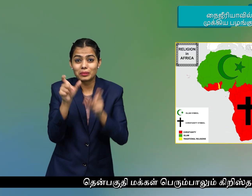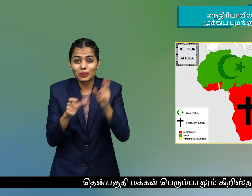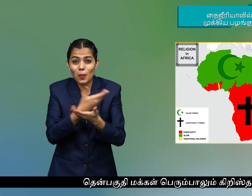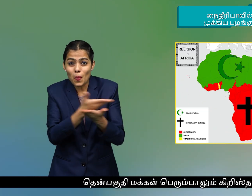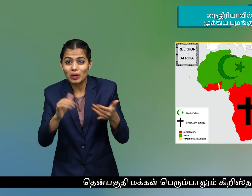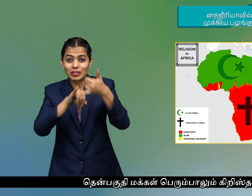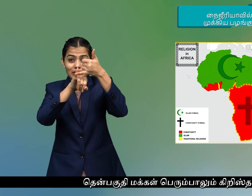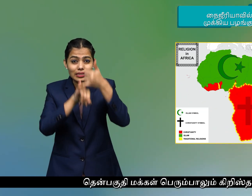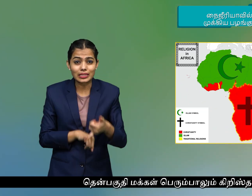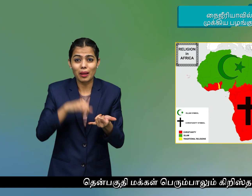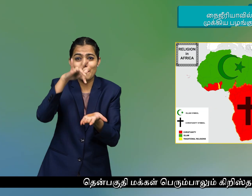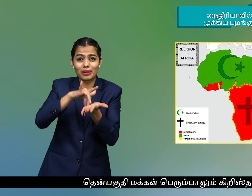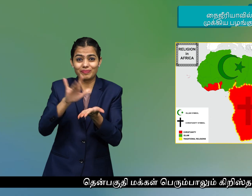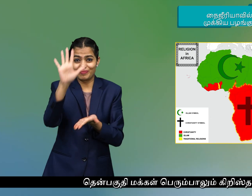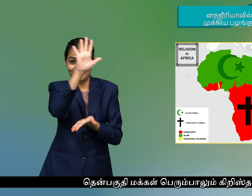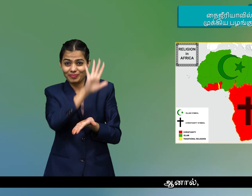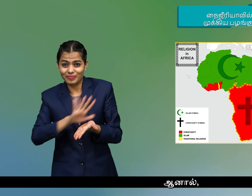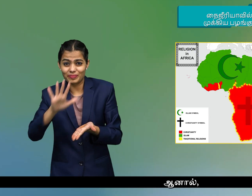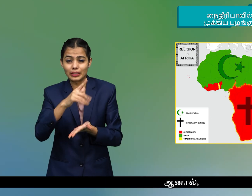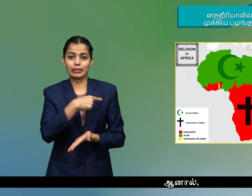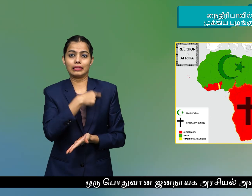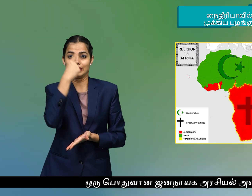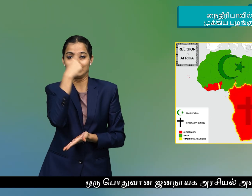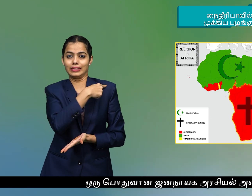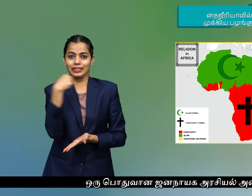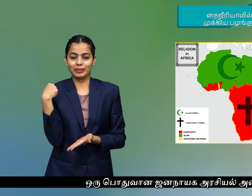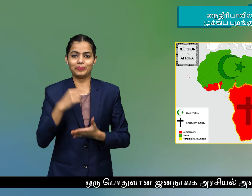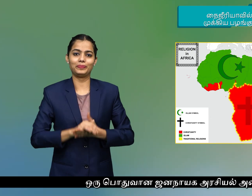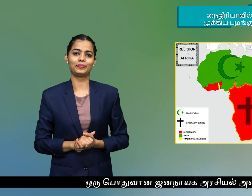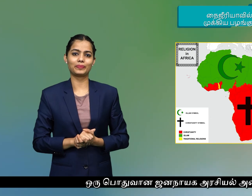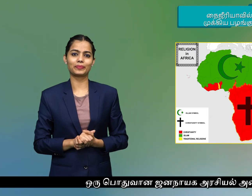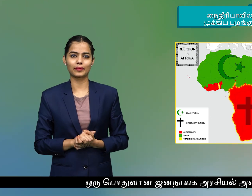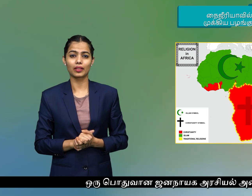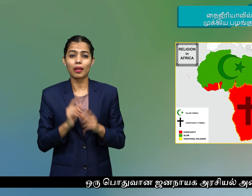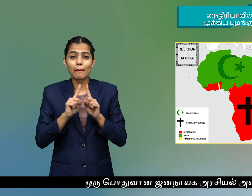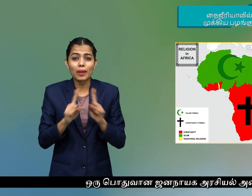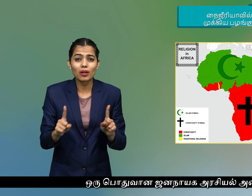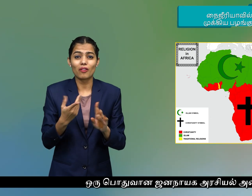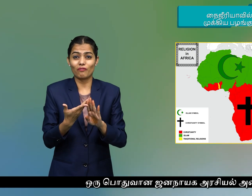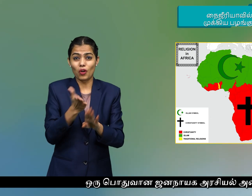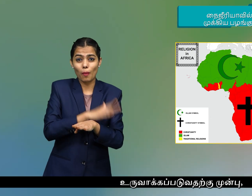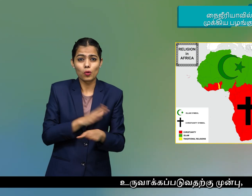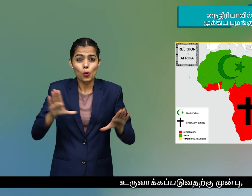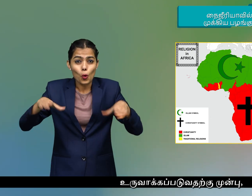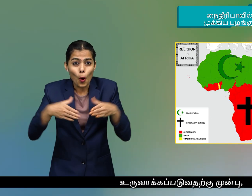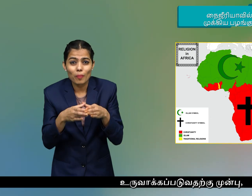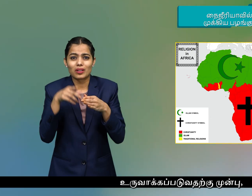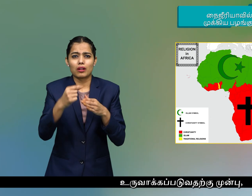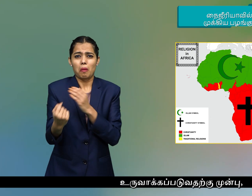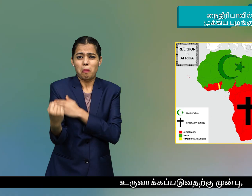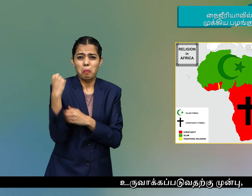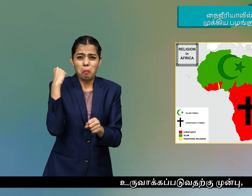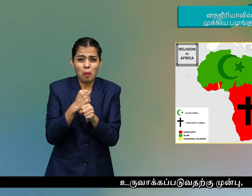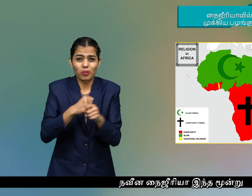தென்பகுதி மக்கள் பெரும்பாலும் கிறிஸ்துவர்கள், ஆனால் ஒரு பொதுவான ஜனநாயக அரசியல் அமைப்பு